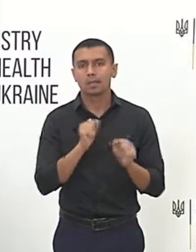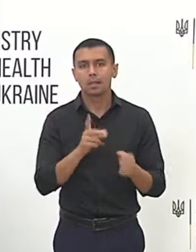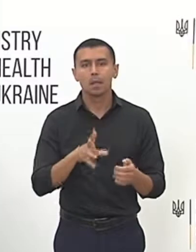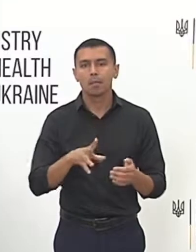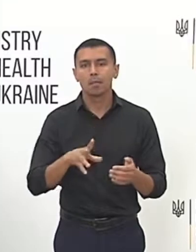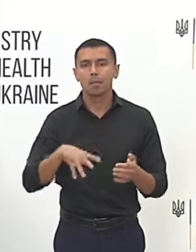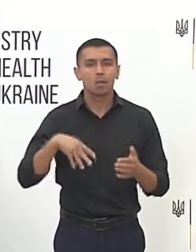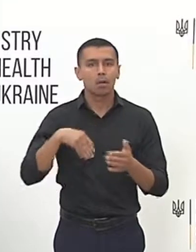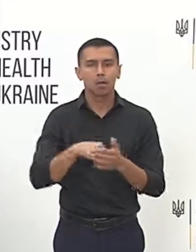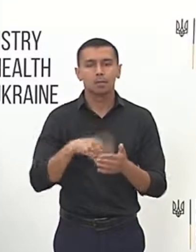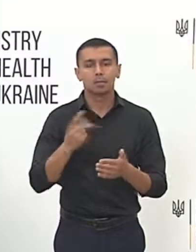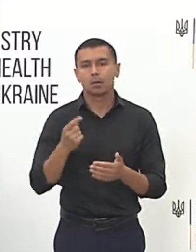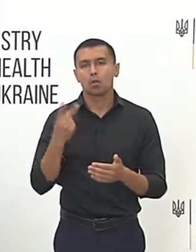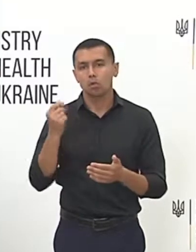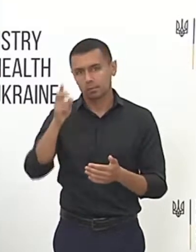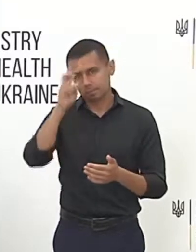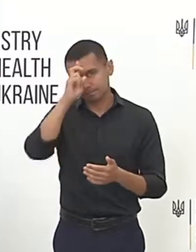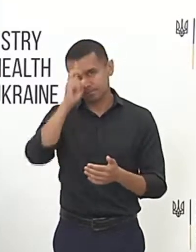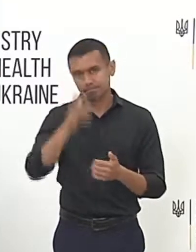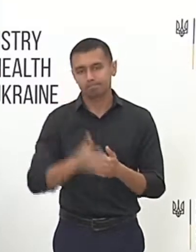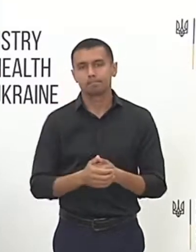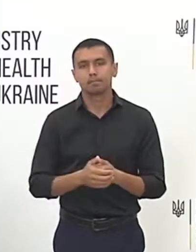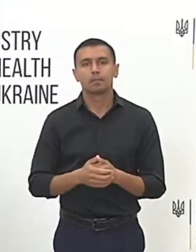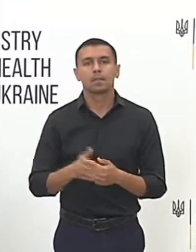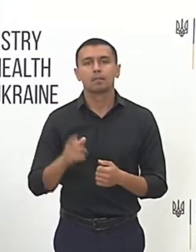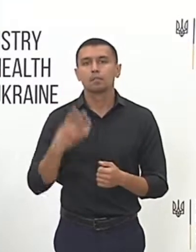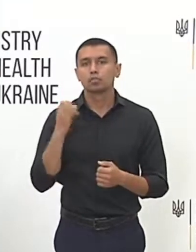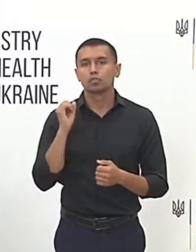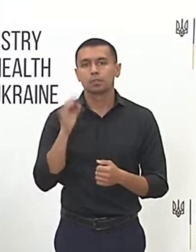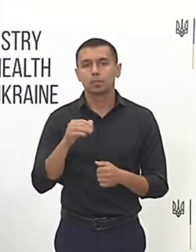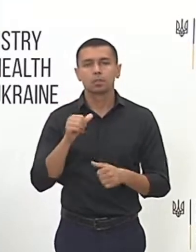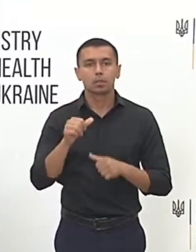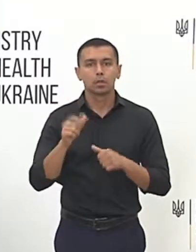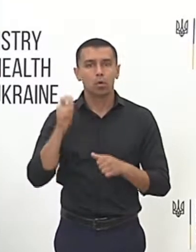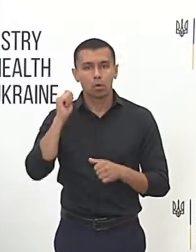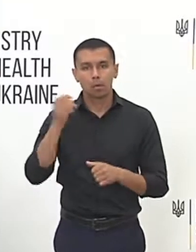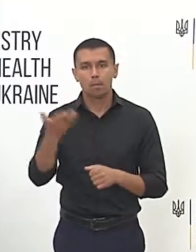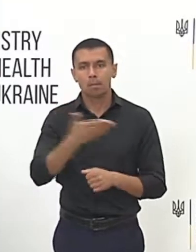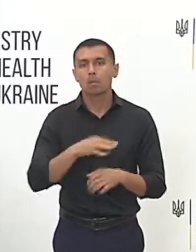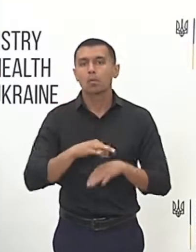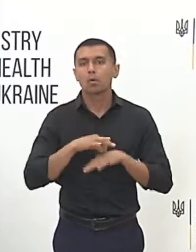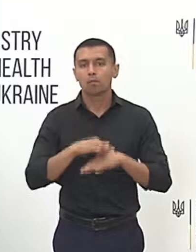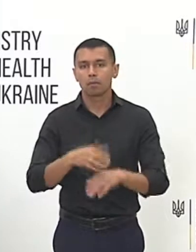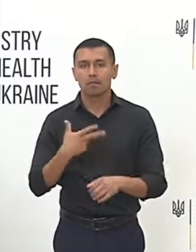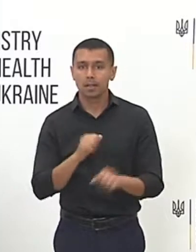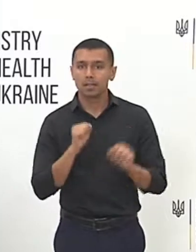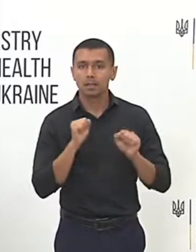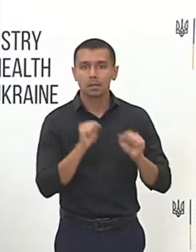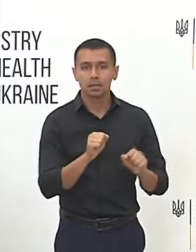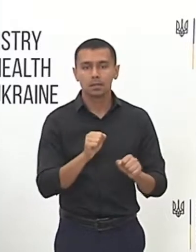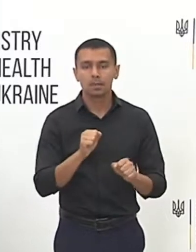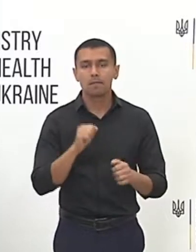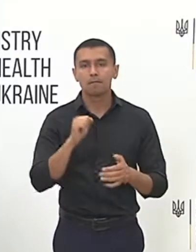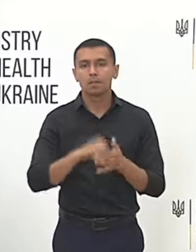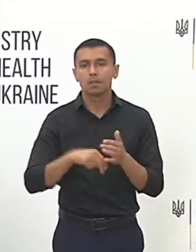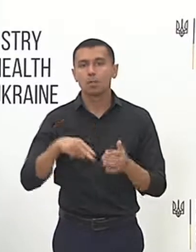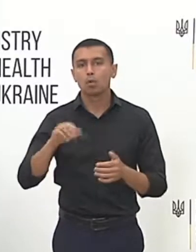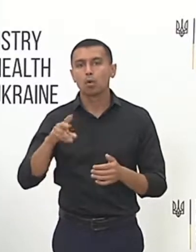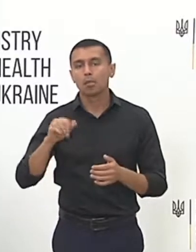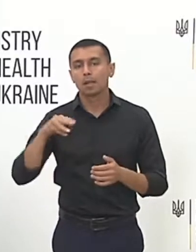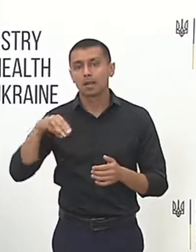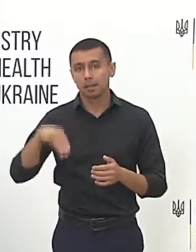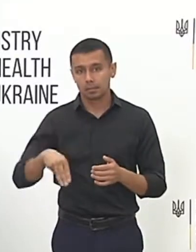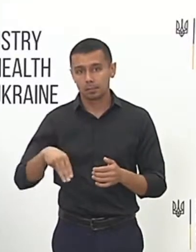кошти державного бюджету. В 14 років ми проводимо вакцинацію від поліоміеліта,